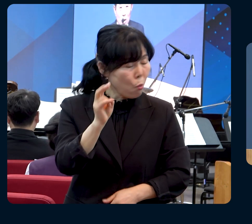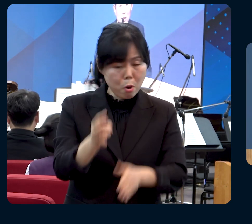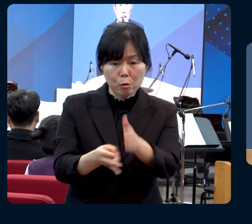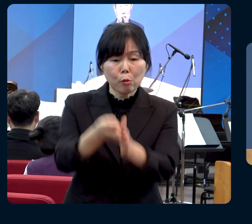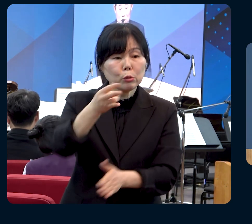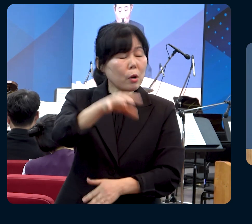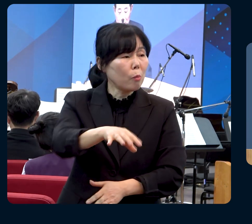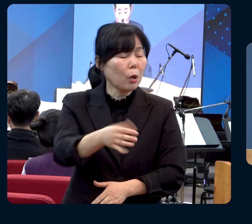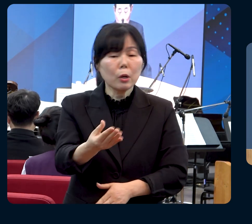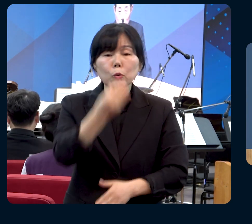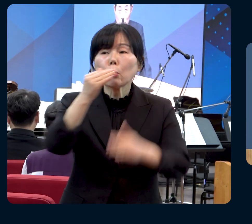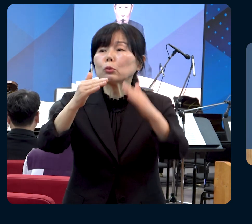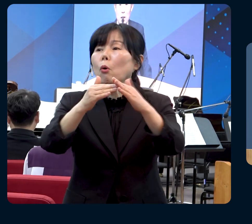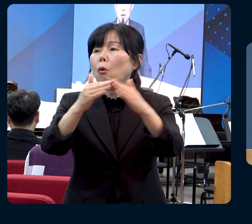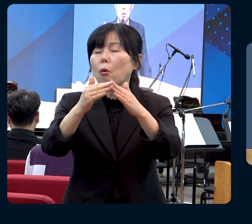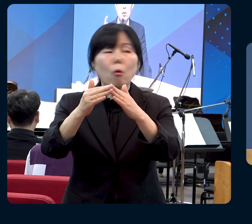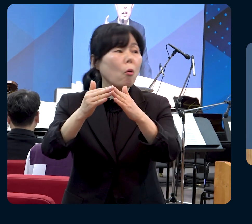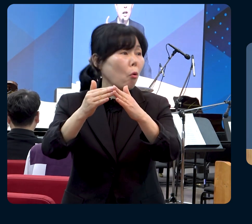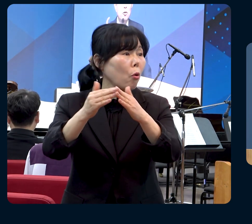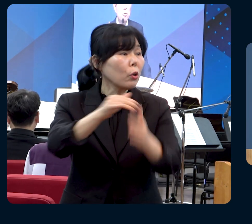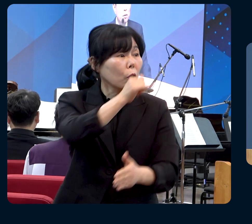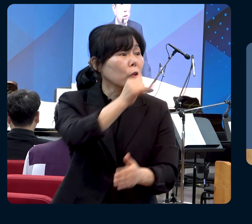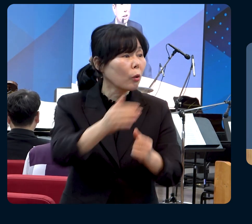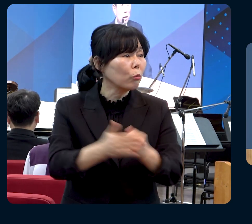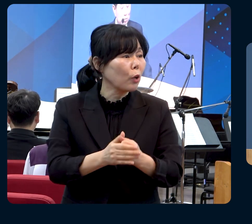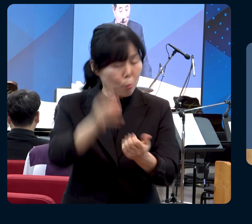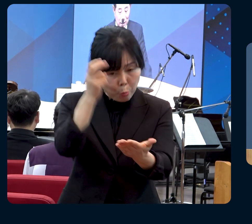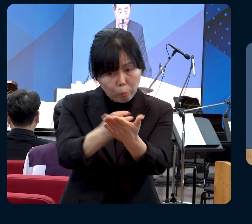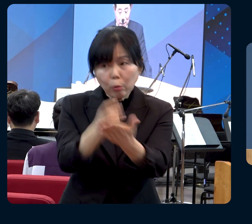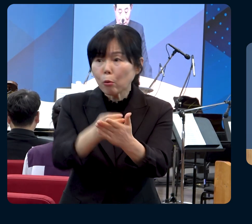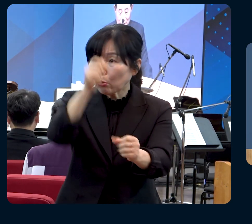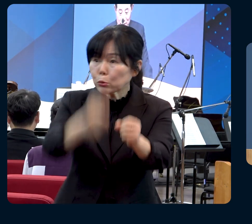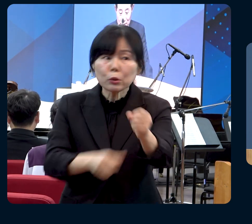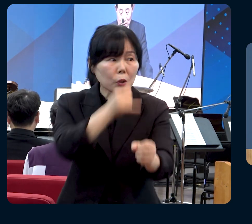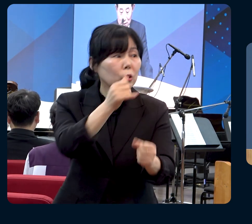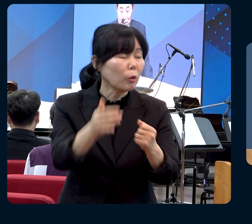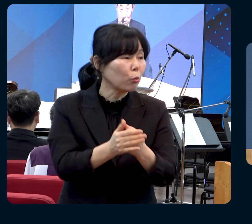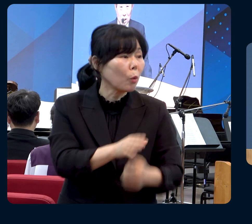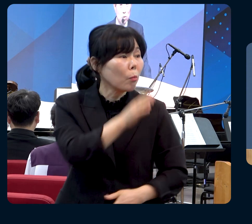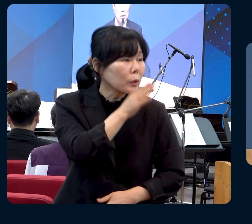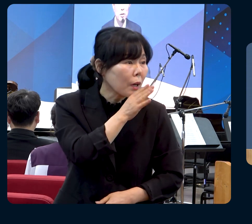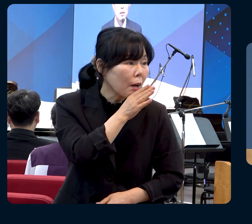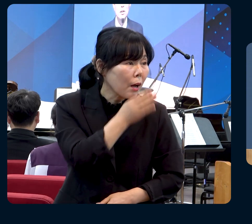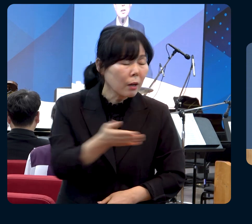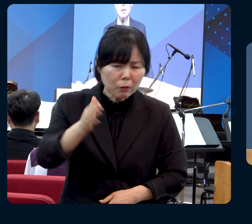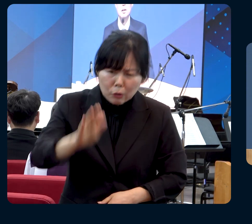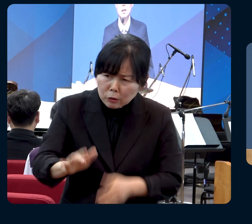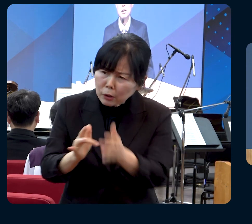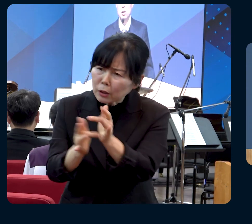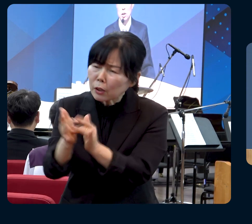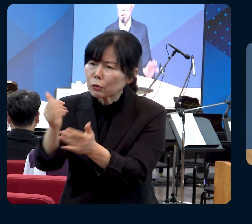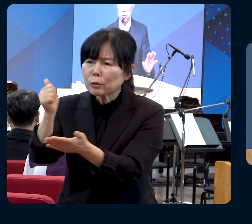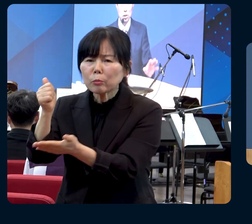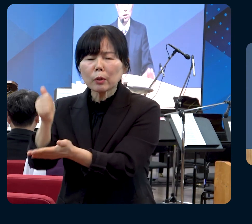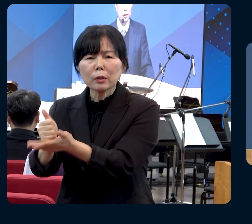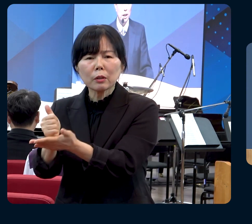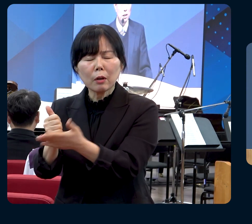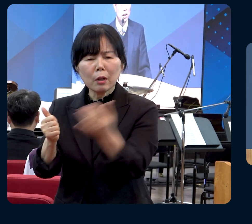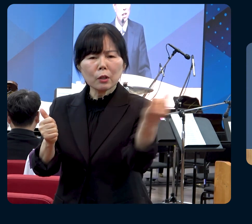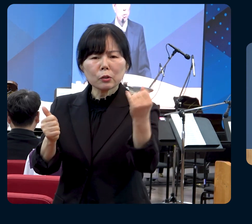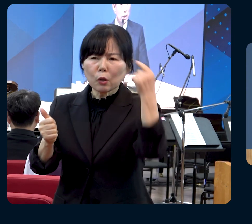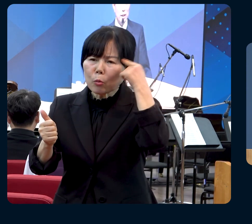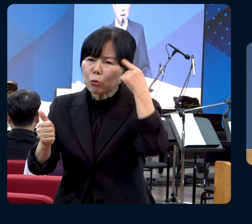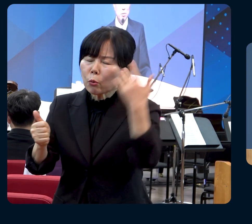역사고 그게 진정한 전통이고 그리고 그게 율법이기 때문에. 근데 예수님은 그렇게 묻는